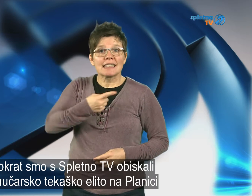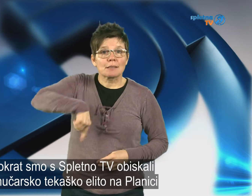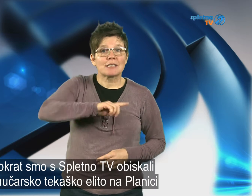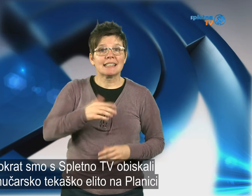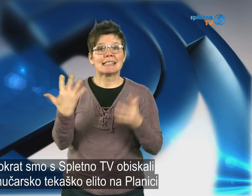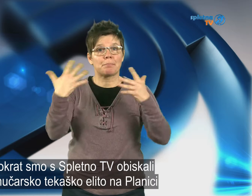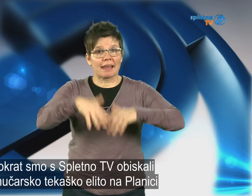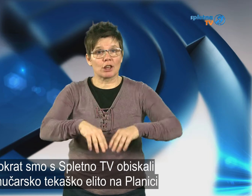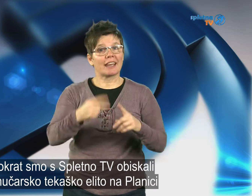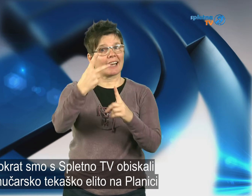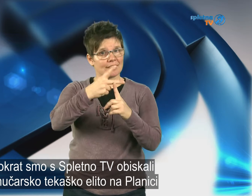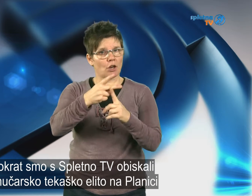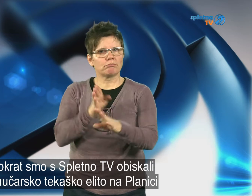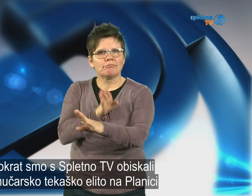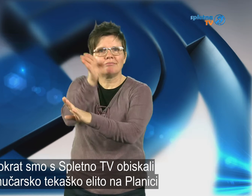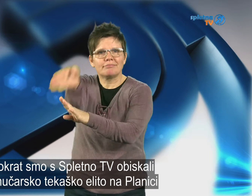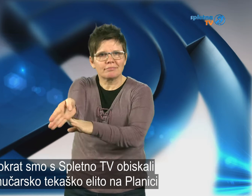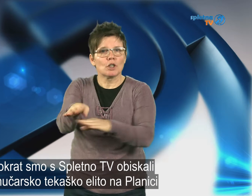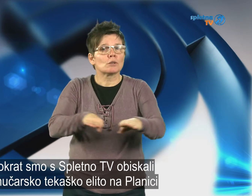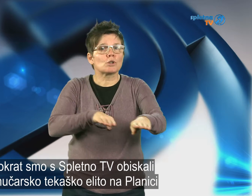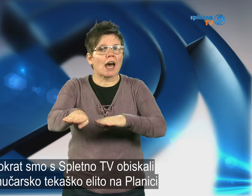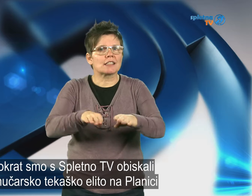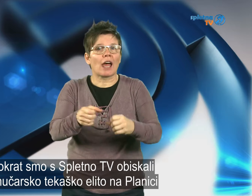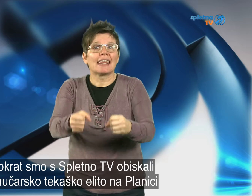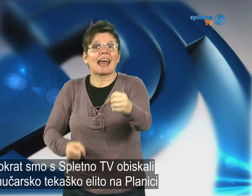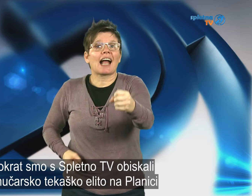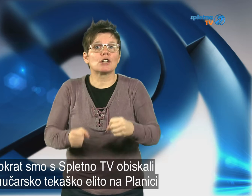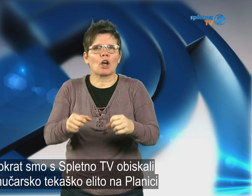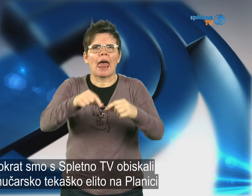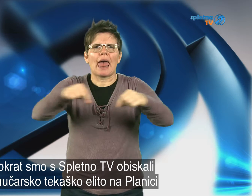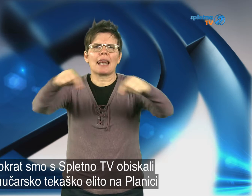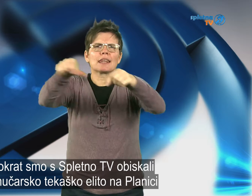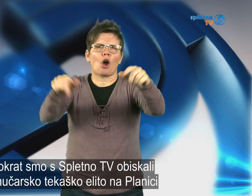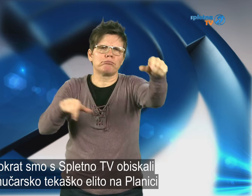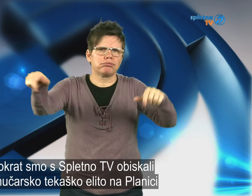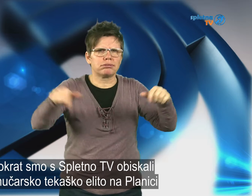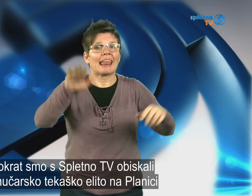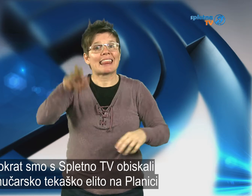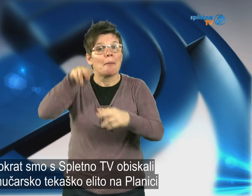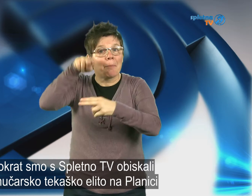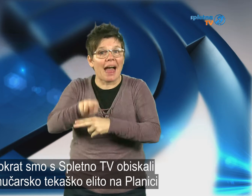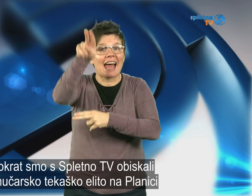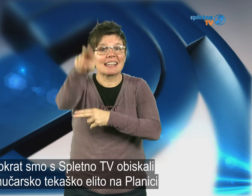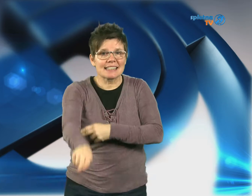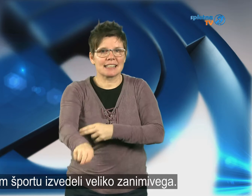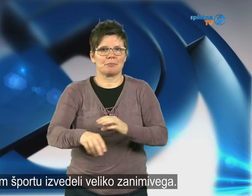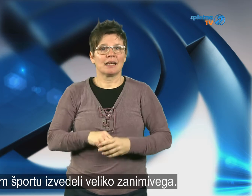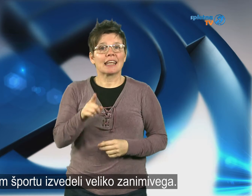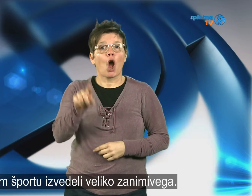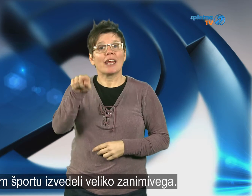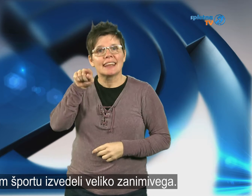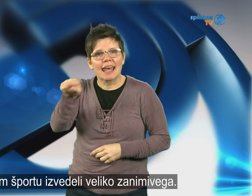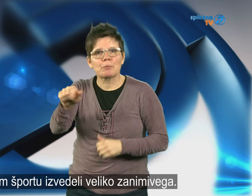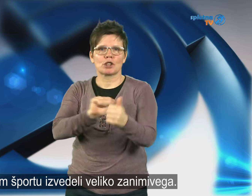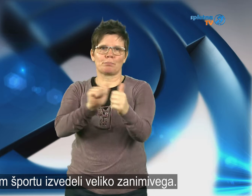Tokrat smo s spletno TV obiskali smučarsko tekaško elito na Planici in o tem športu izvedeli veliko